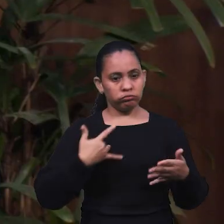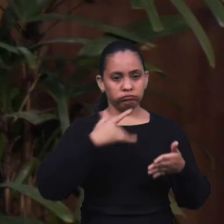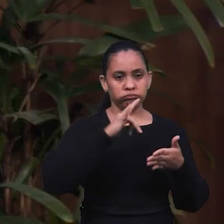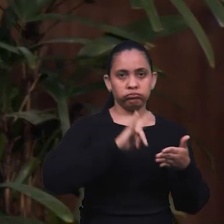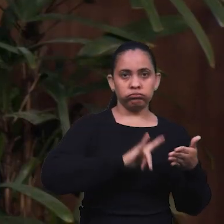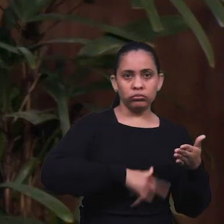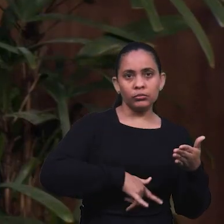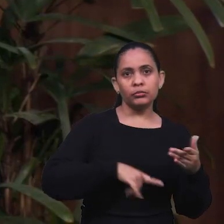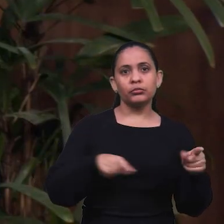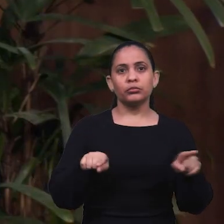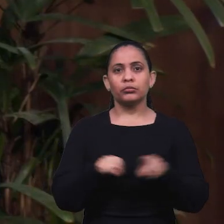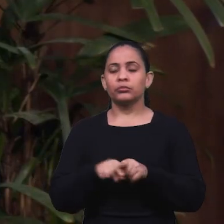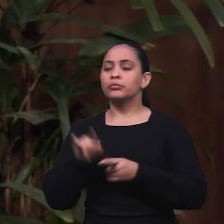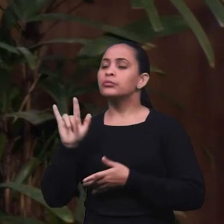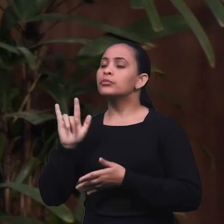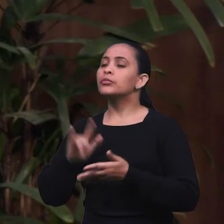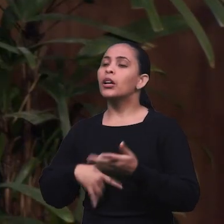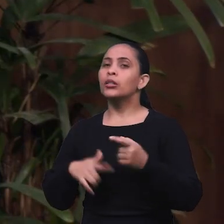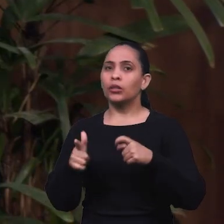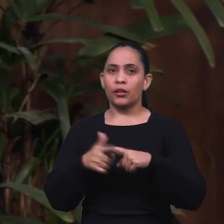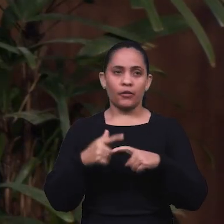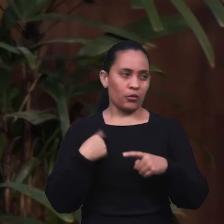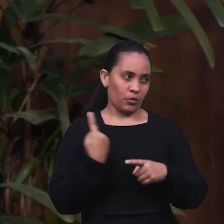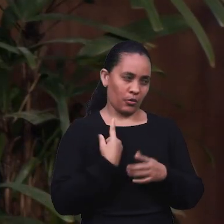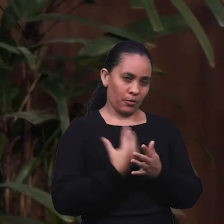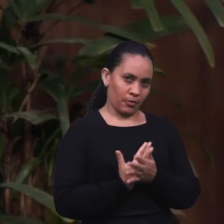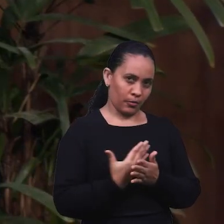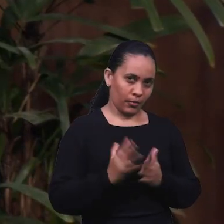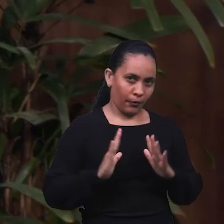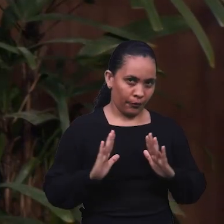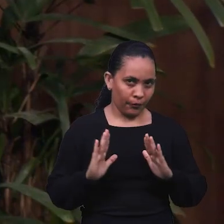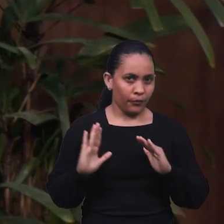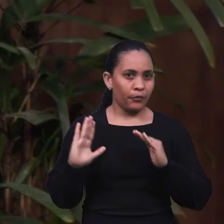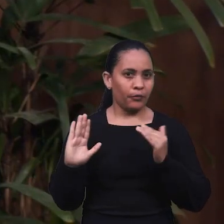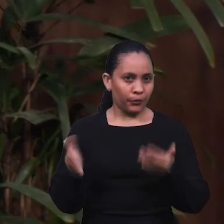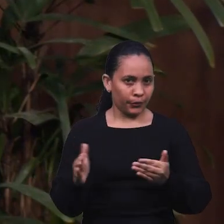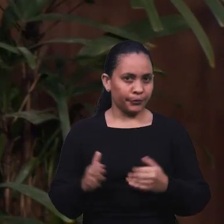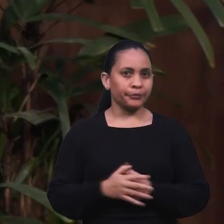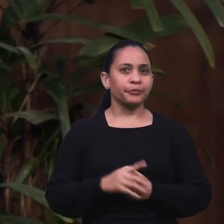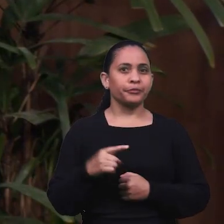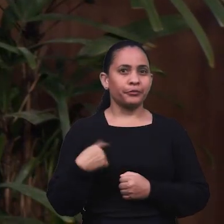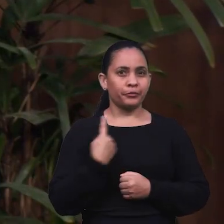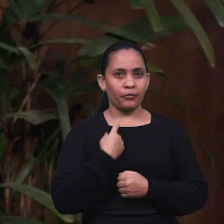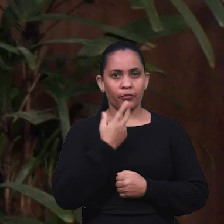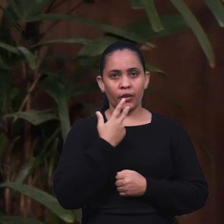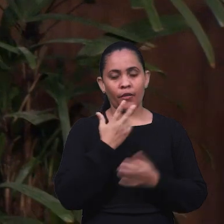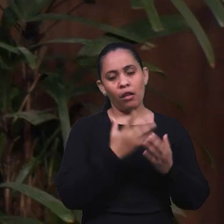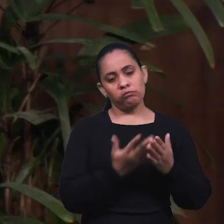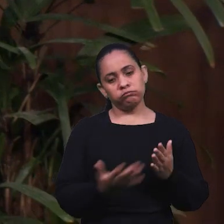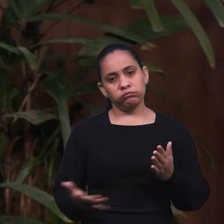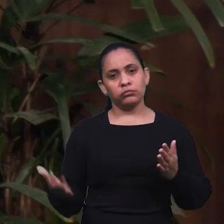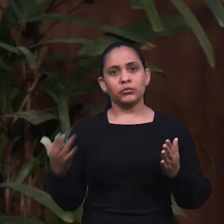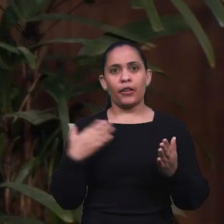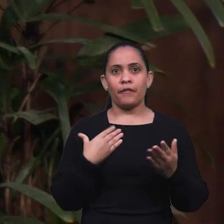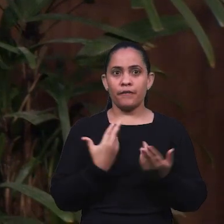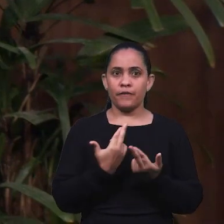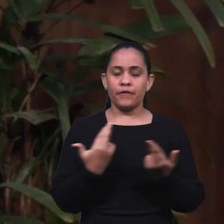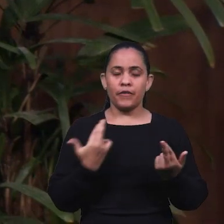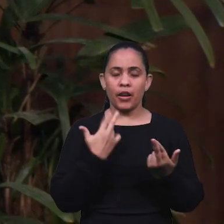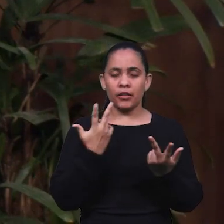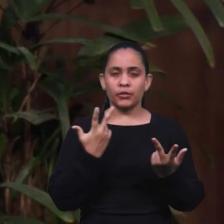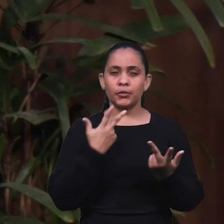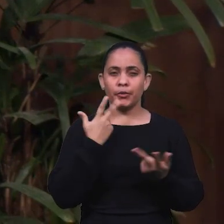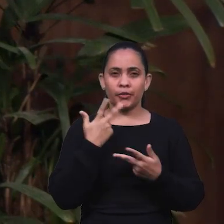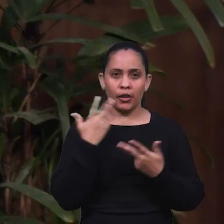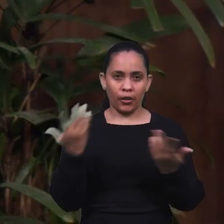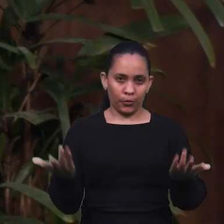documentação. Você estava falando do laudo. Eu já vou começar entrando no tema para a gente já ótimo. discorrendo aqui, porque tem muita coisa para a gente